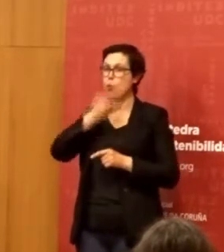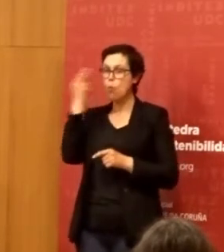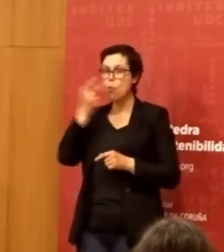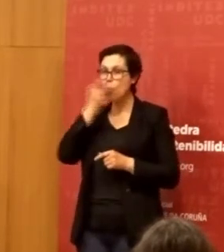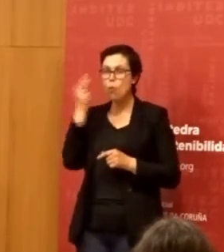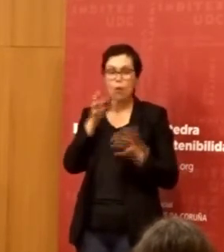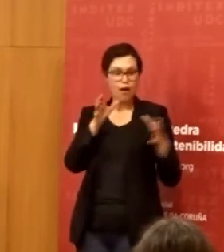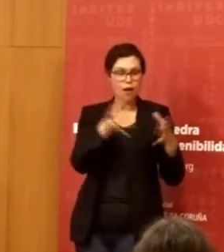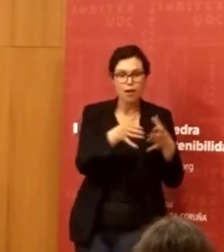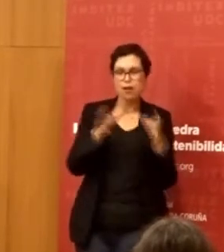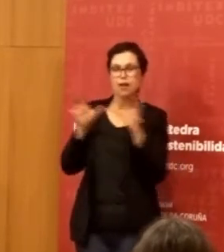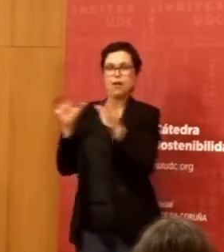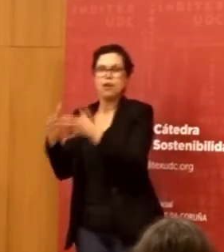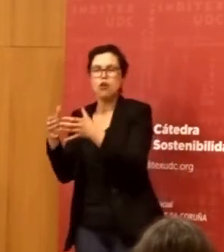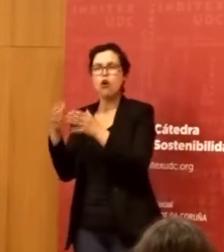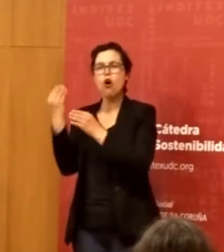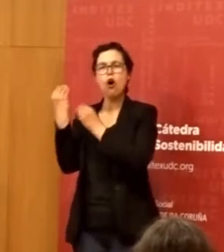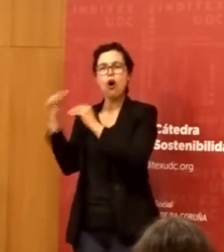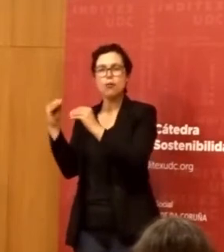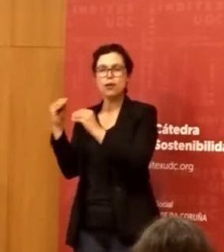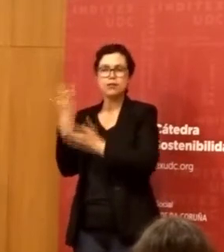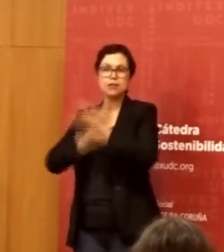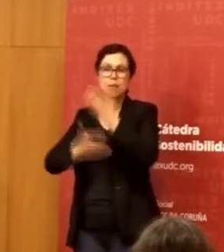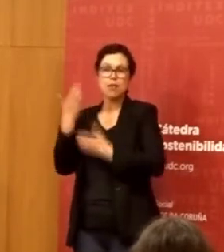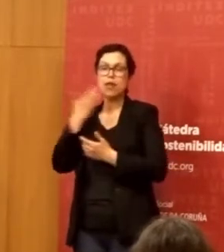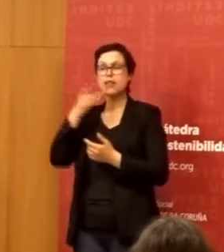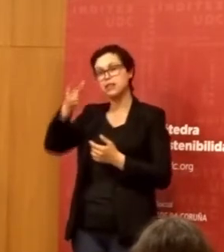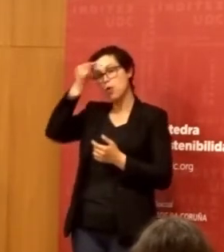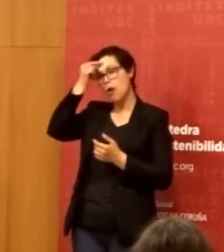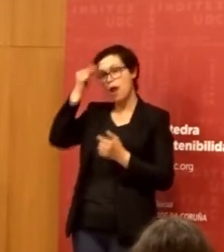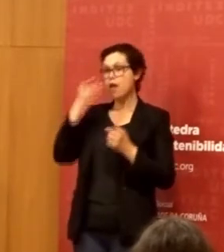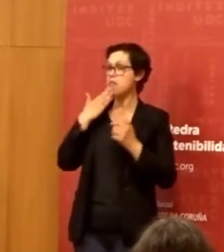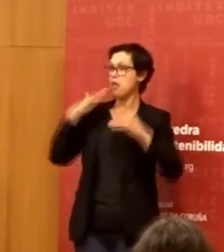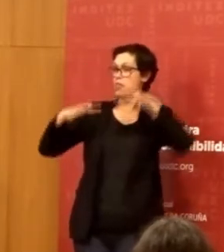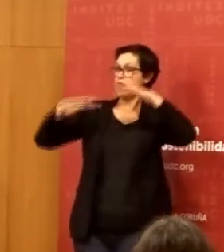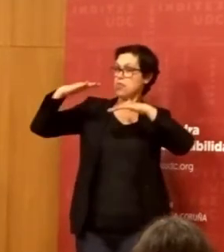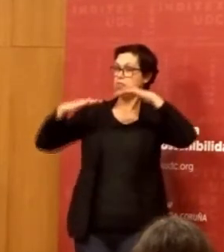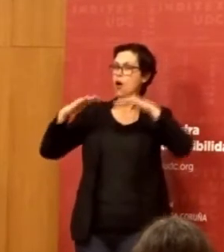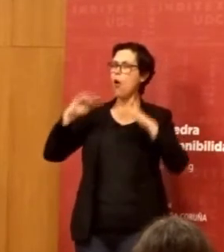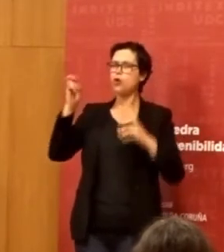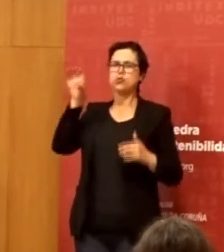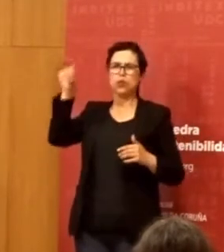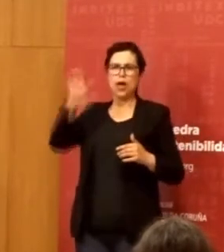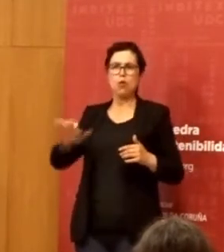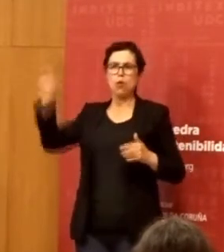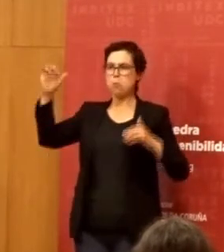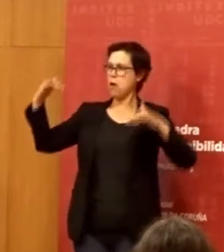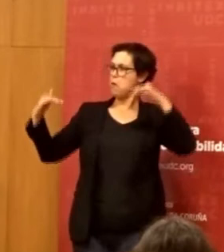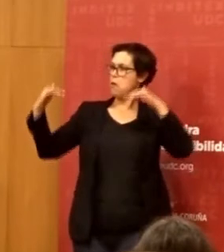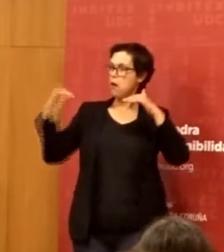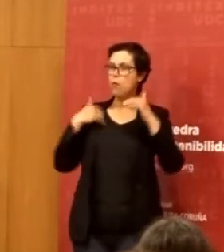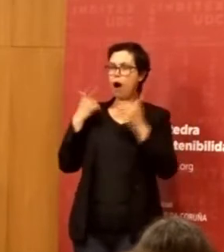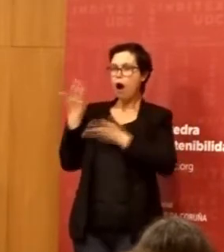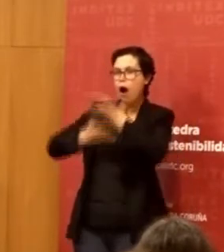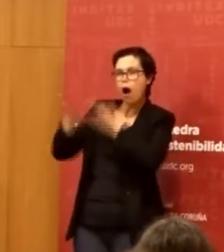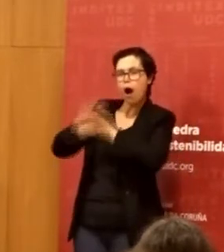intercambiar experiencias con jóvenes con discapacidad intelectual de su misma edad de otro país europeo. Y eso ha sido muy